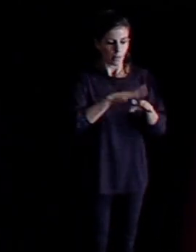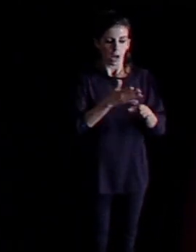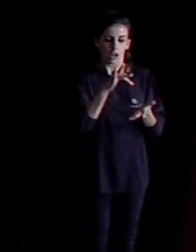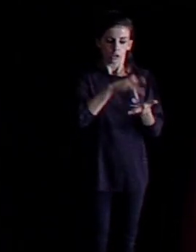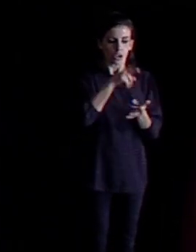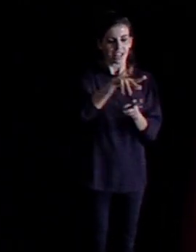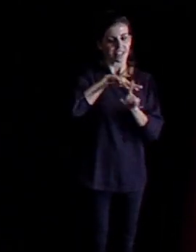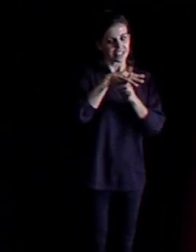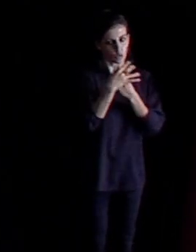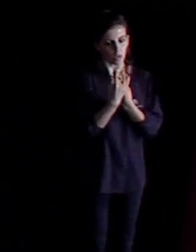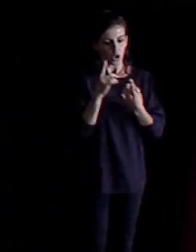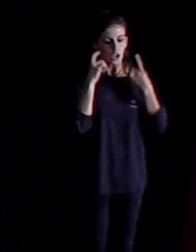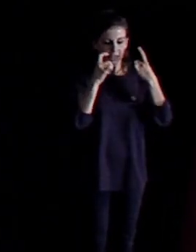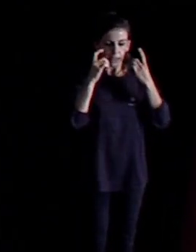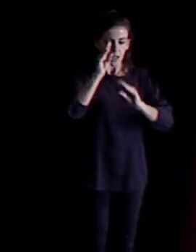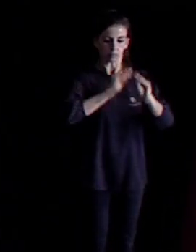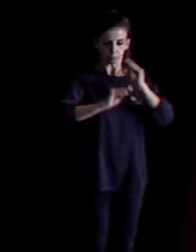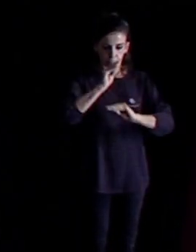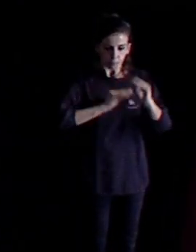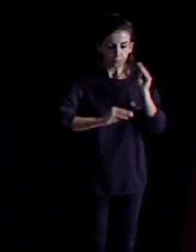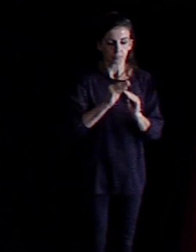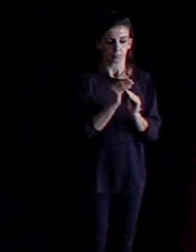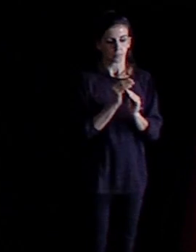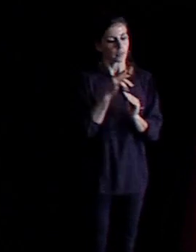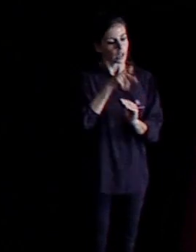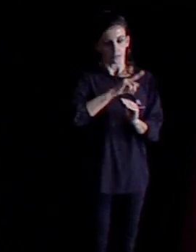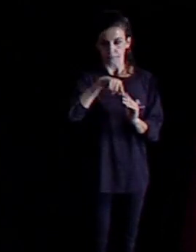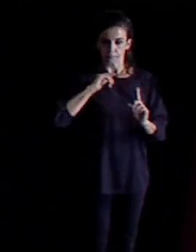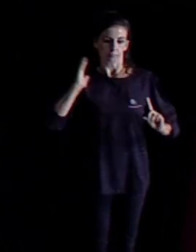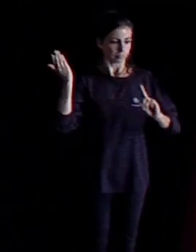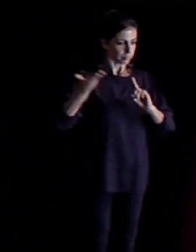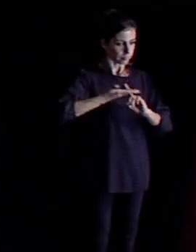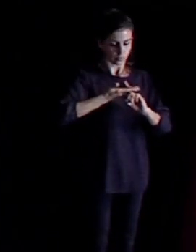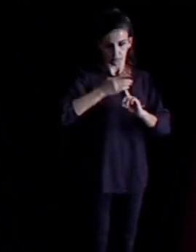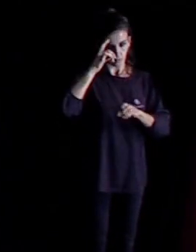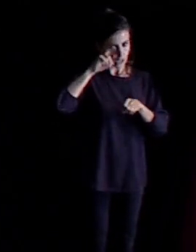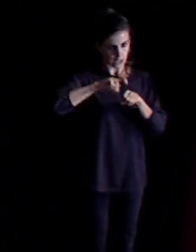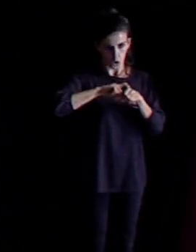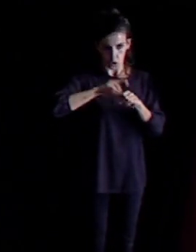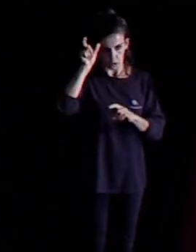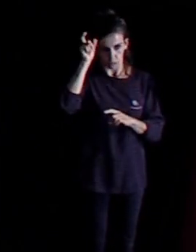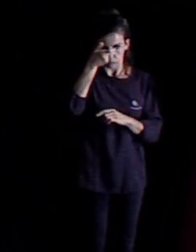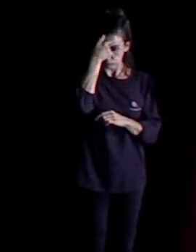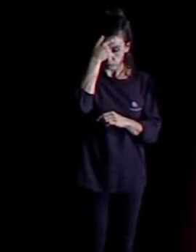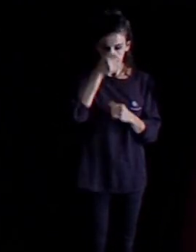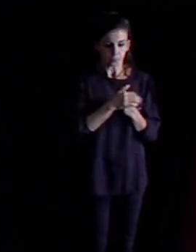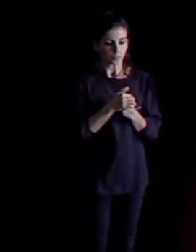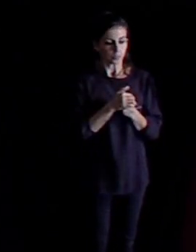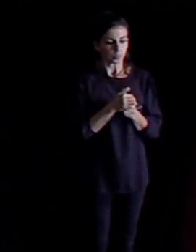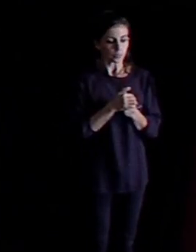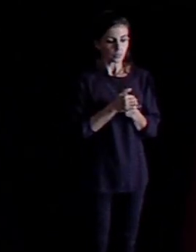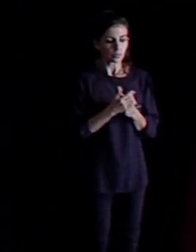ese suceso, hace que tenga un gran impacto psicológico. ¿Qué es lo que más provoca